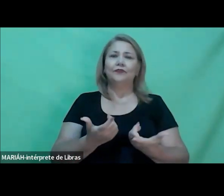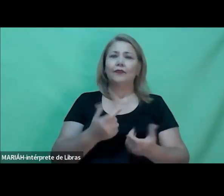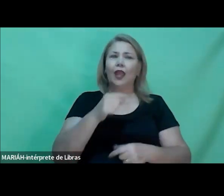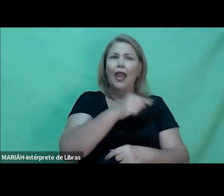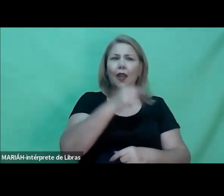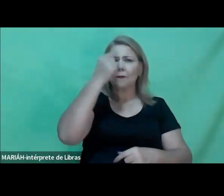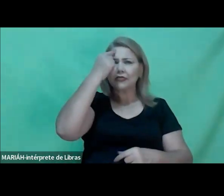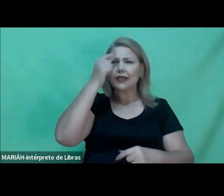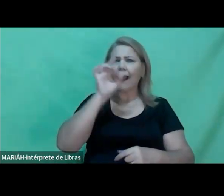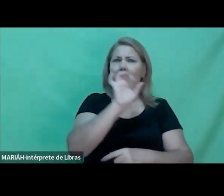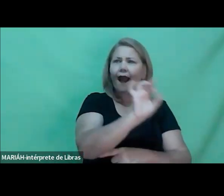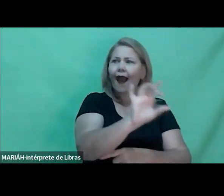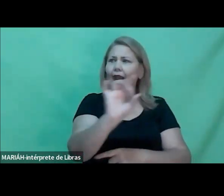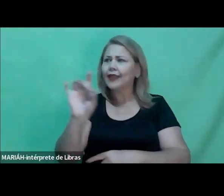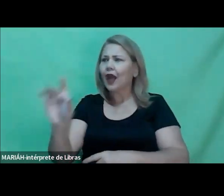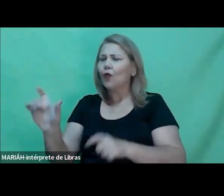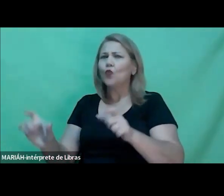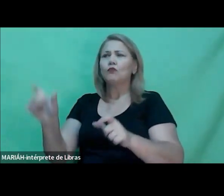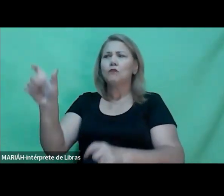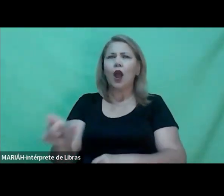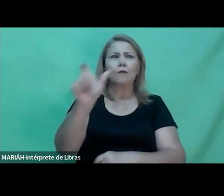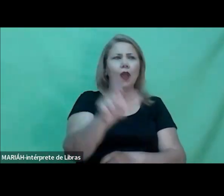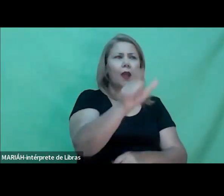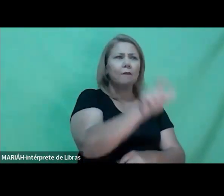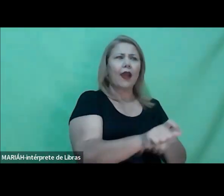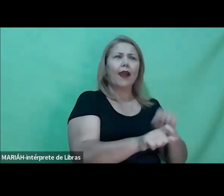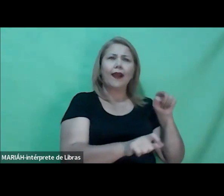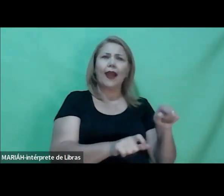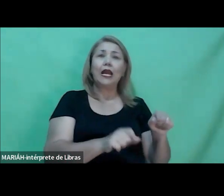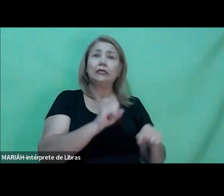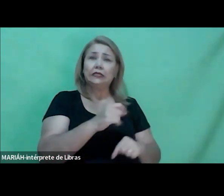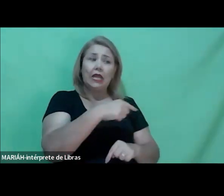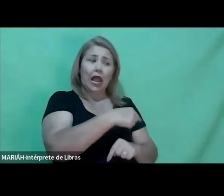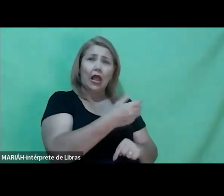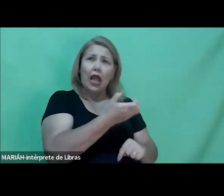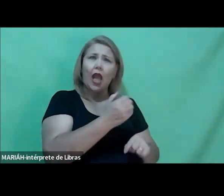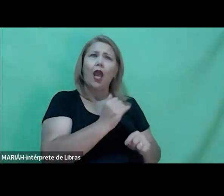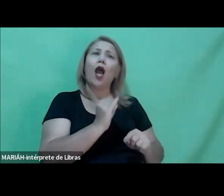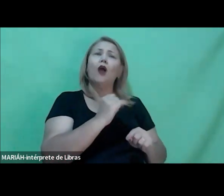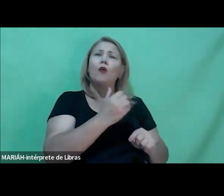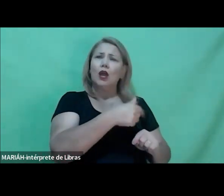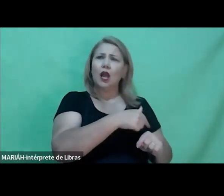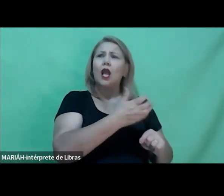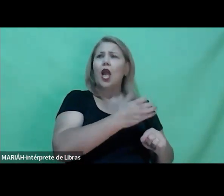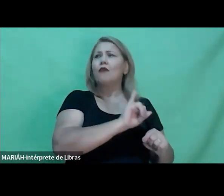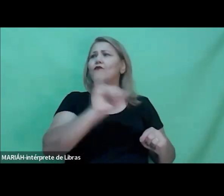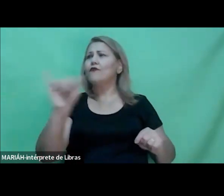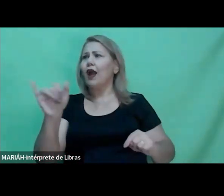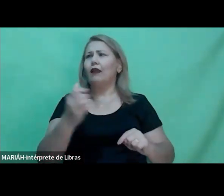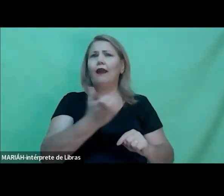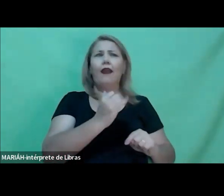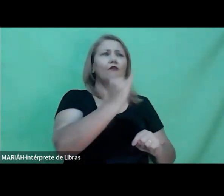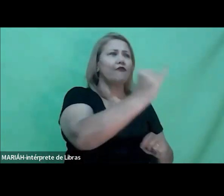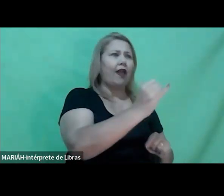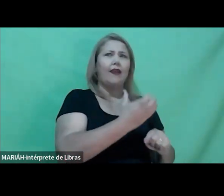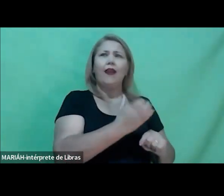cada participante y poder dirigirse a ellos cuando lo desee Sabiendo dónde están ubicados HM de igual manera